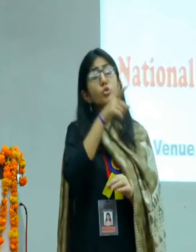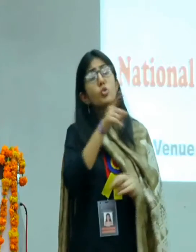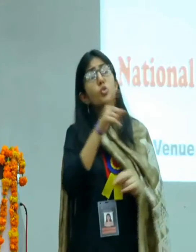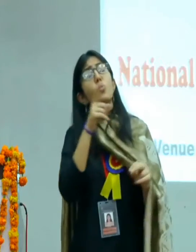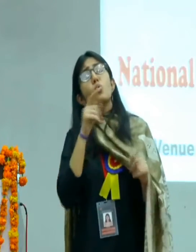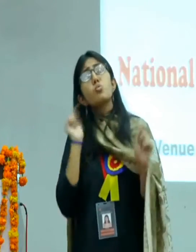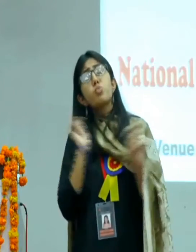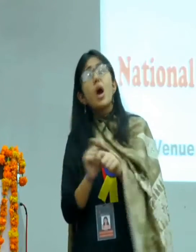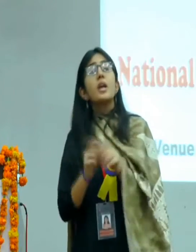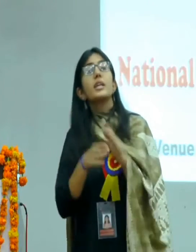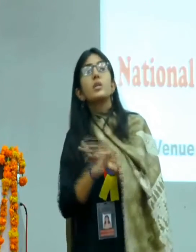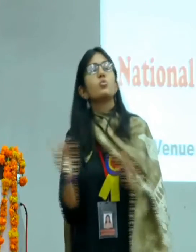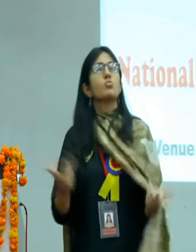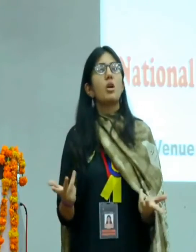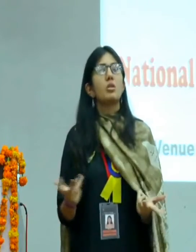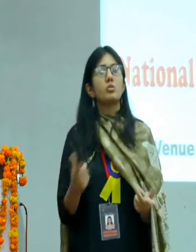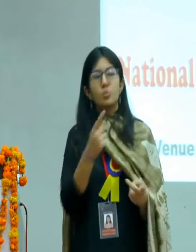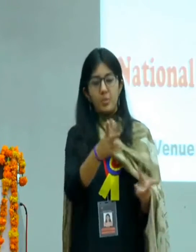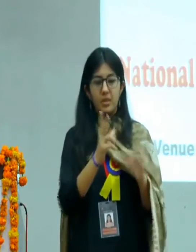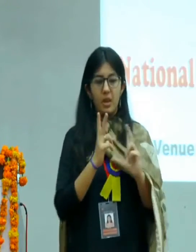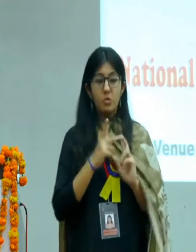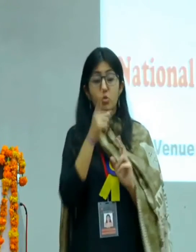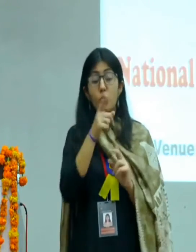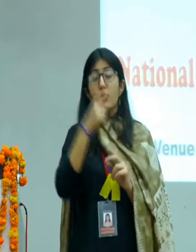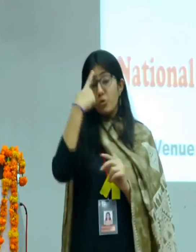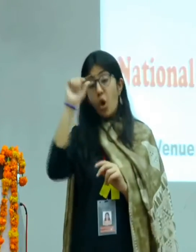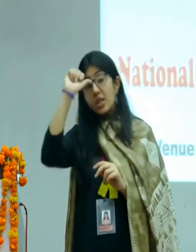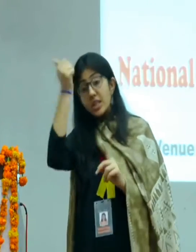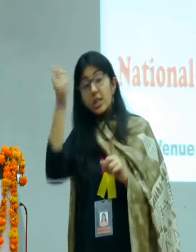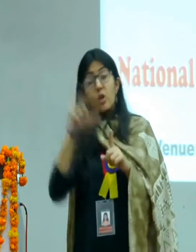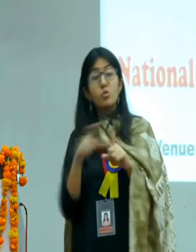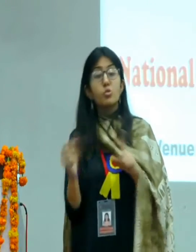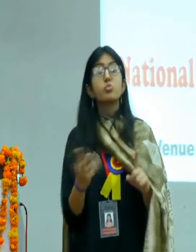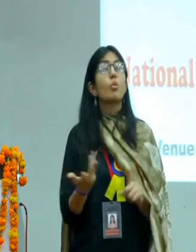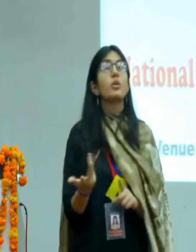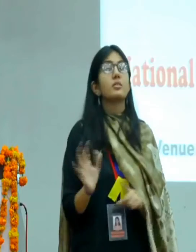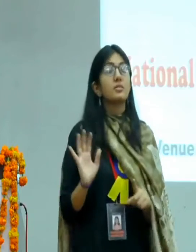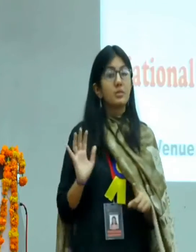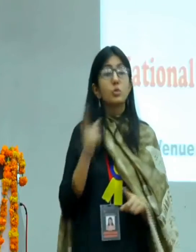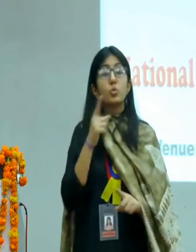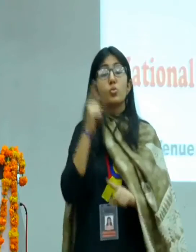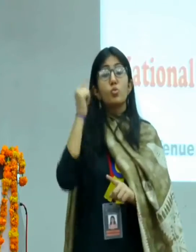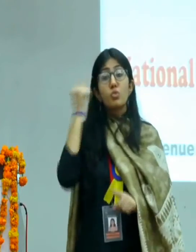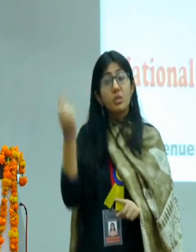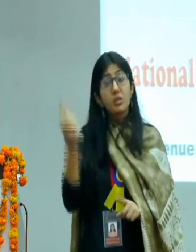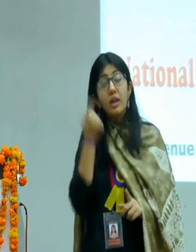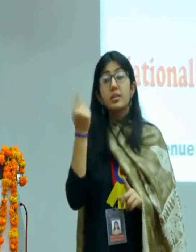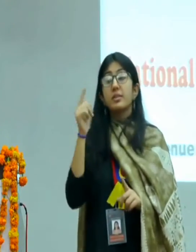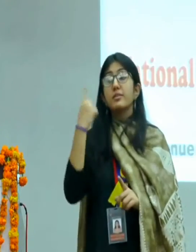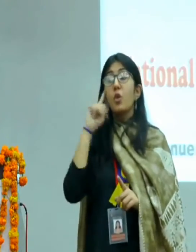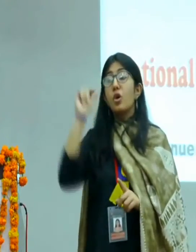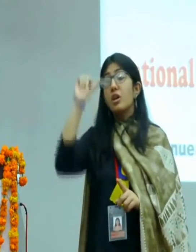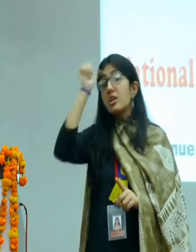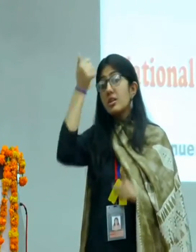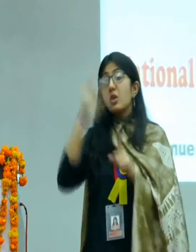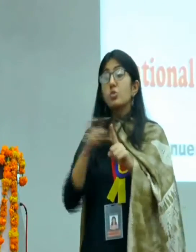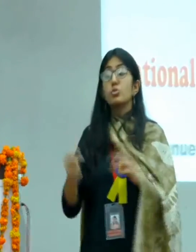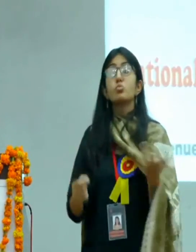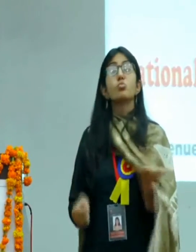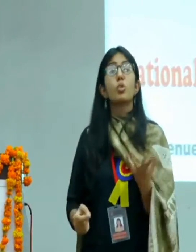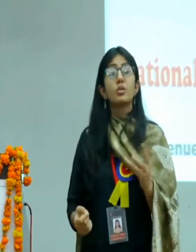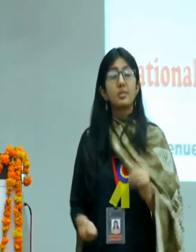nation? आप ये बताओ देश के लिए क्या किया? That should be the question. We should think this way. And